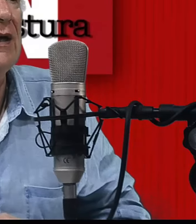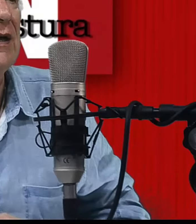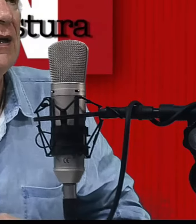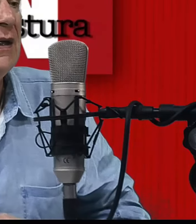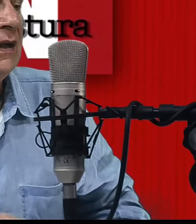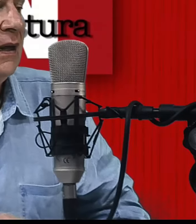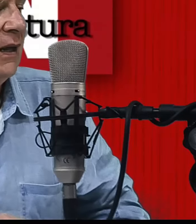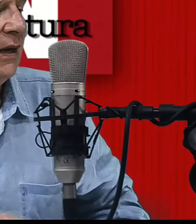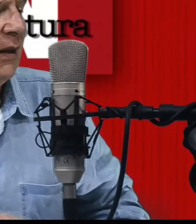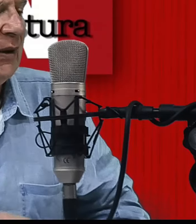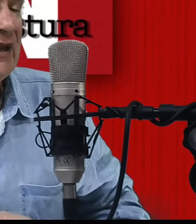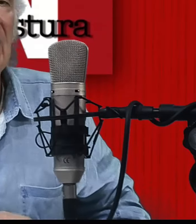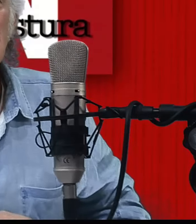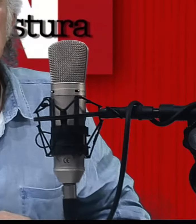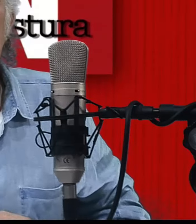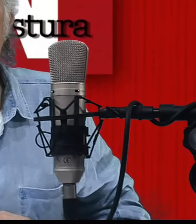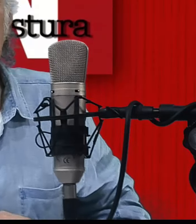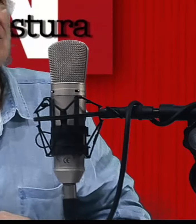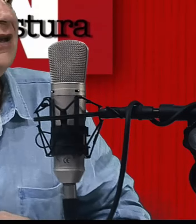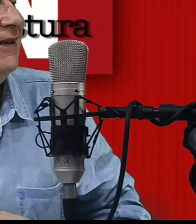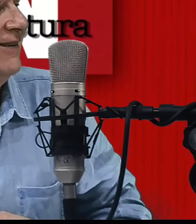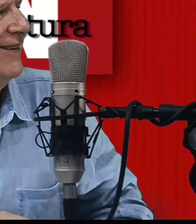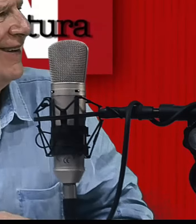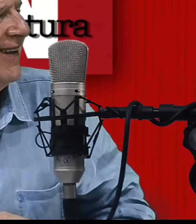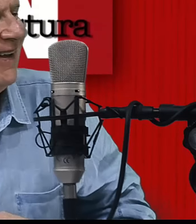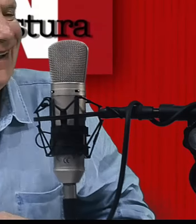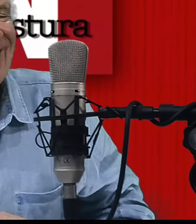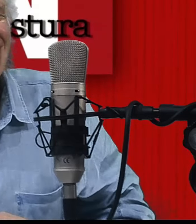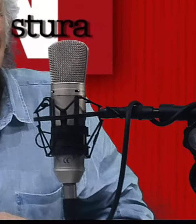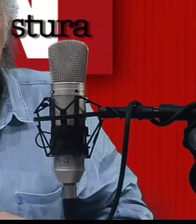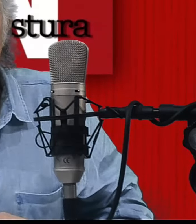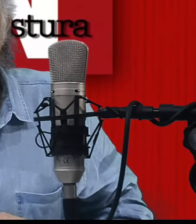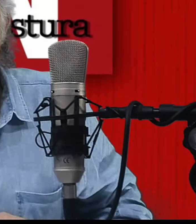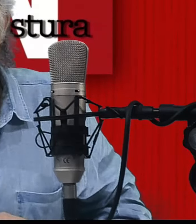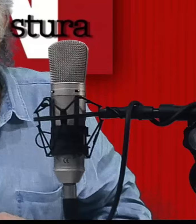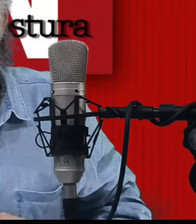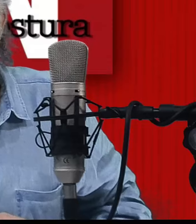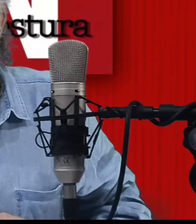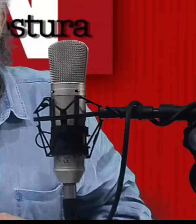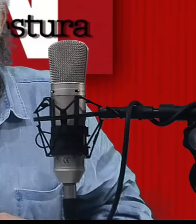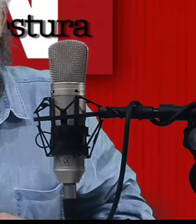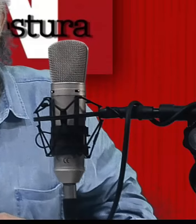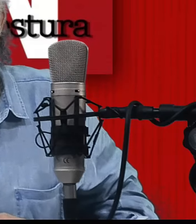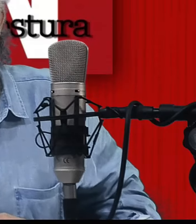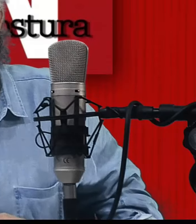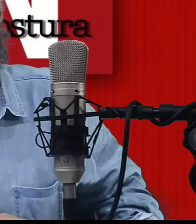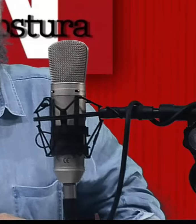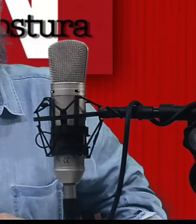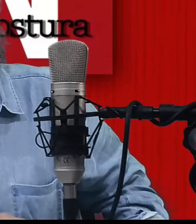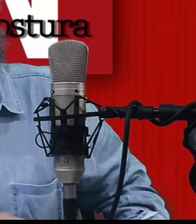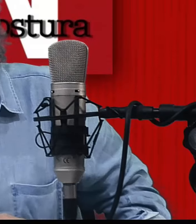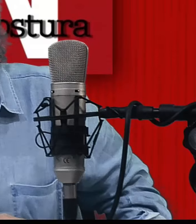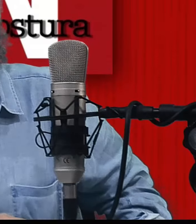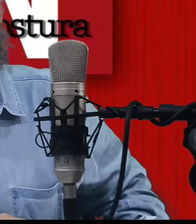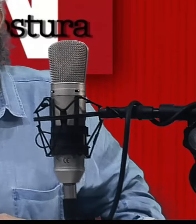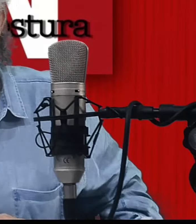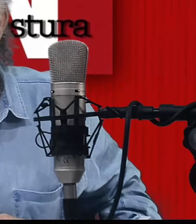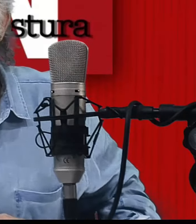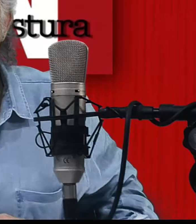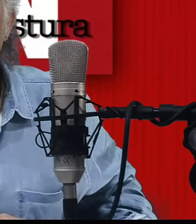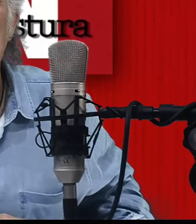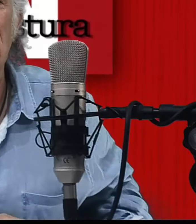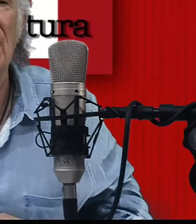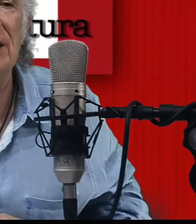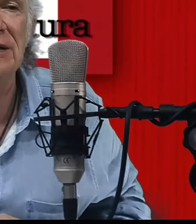Ahí la perdí la lista de los de las personas homenajeadas, así que recuerdo a